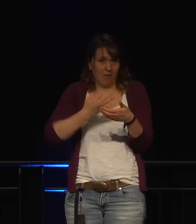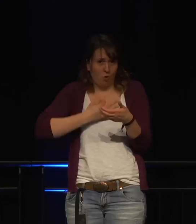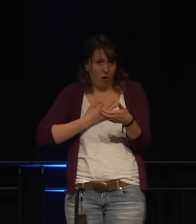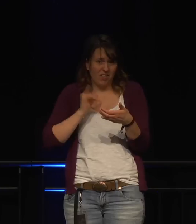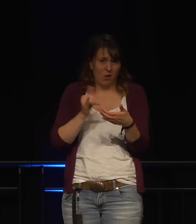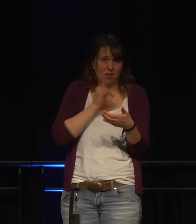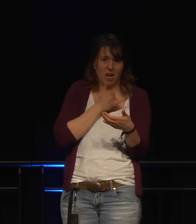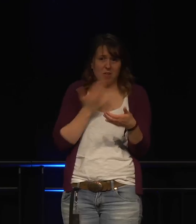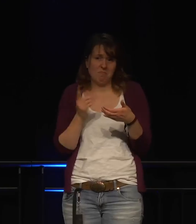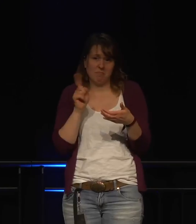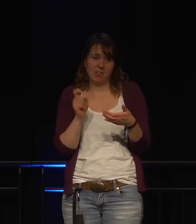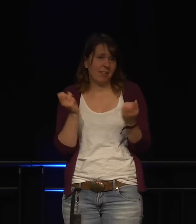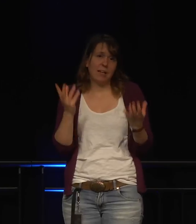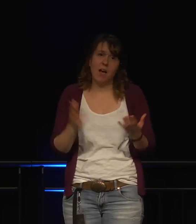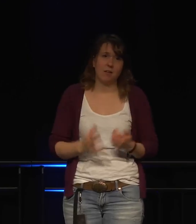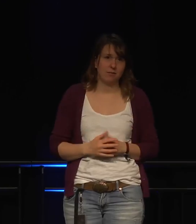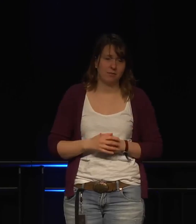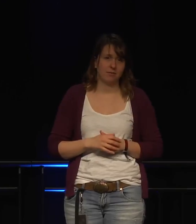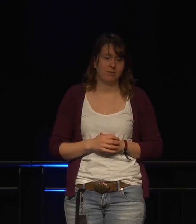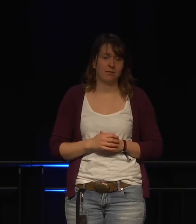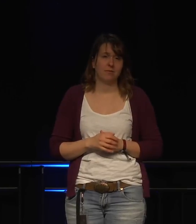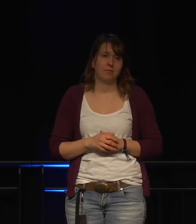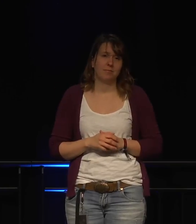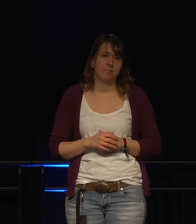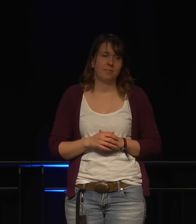y si hasta qué punto son seguros o no.